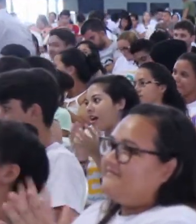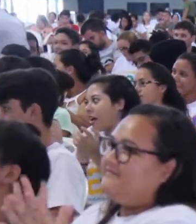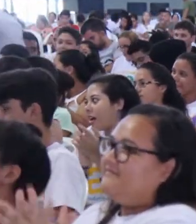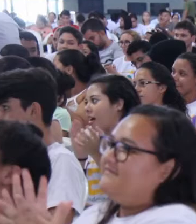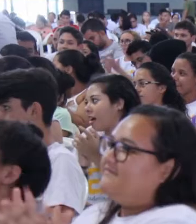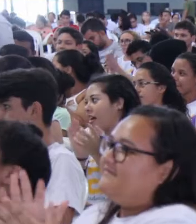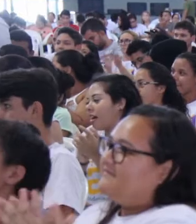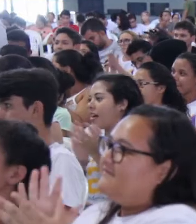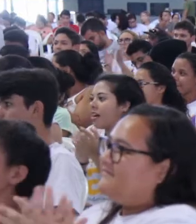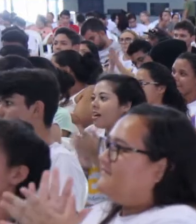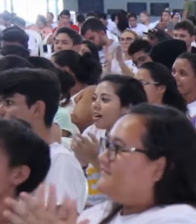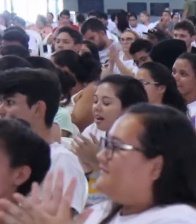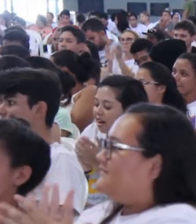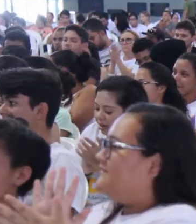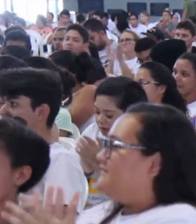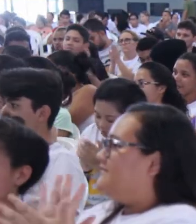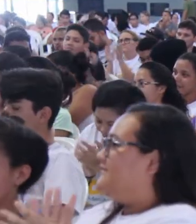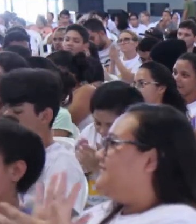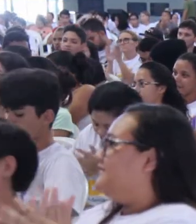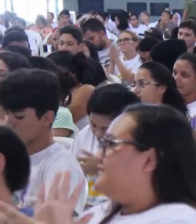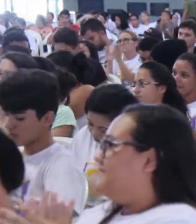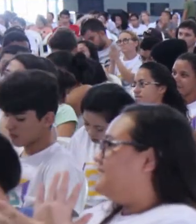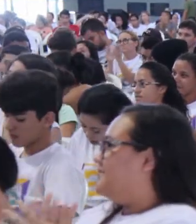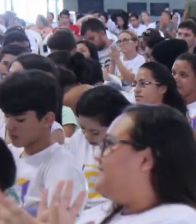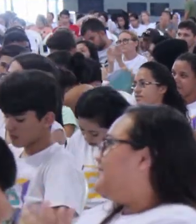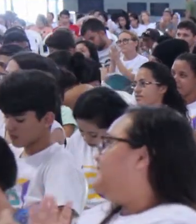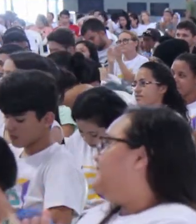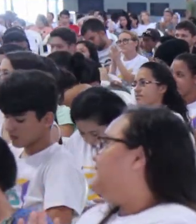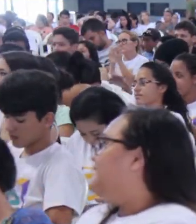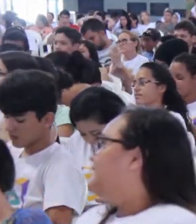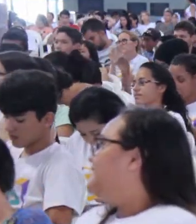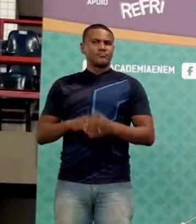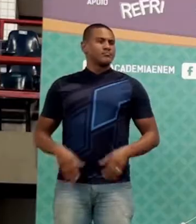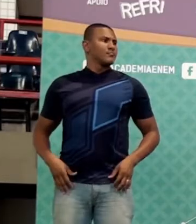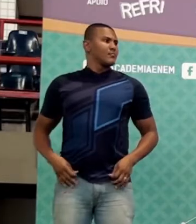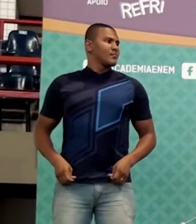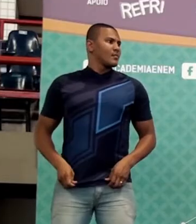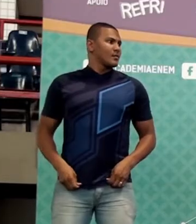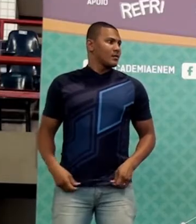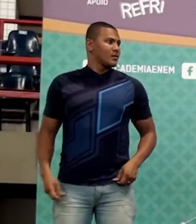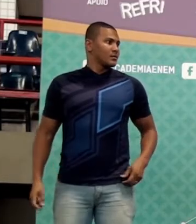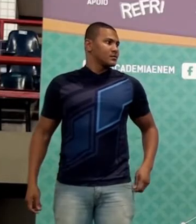esforçando e tentando esse sucesso na vida, tá? Vamos começar. Bom,